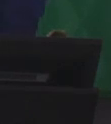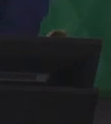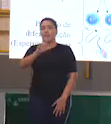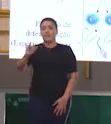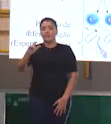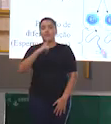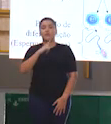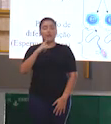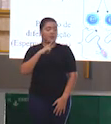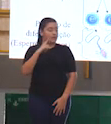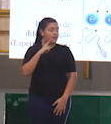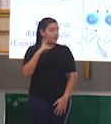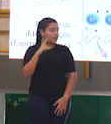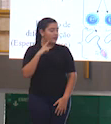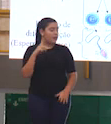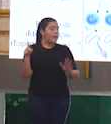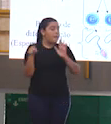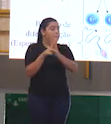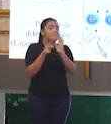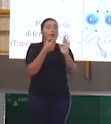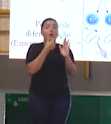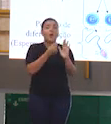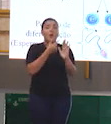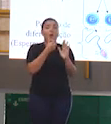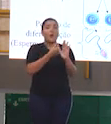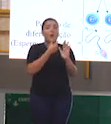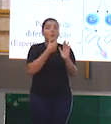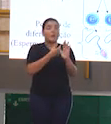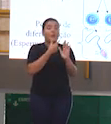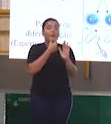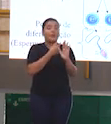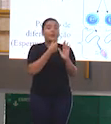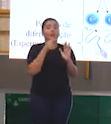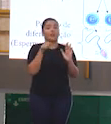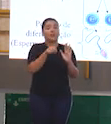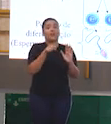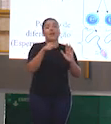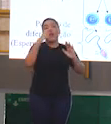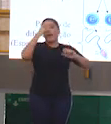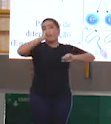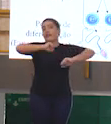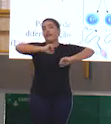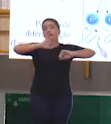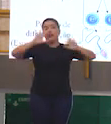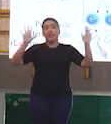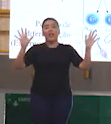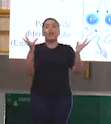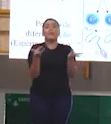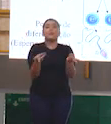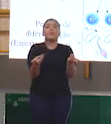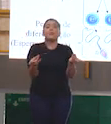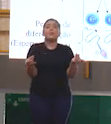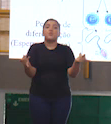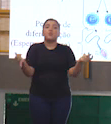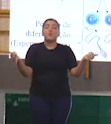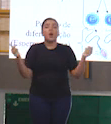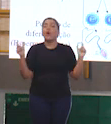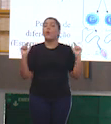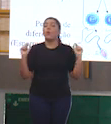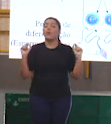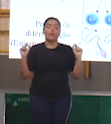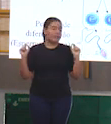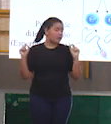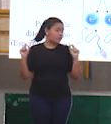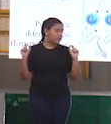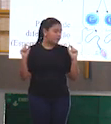então a gametogênese masculina, ela é o quê? Ela é claramente quantitativa. O que eu quero dizer com